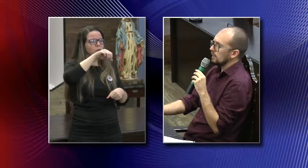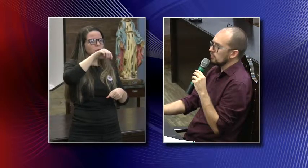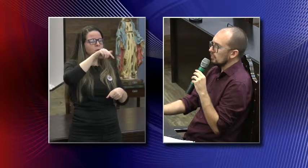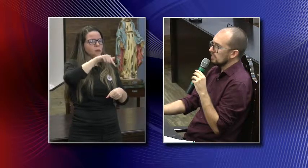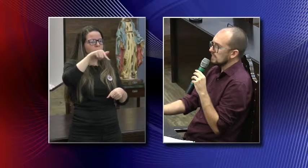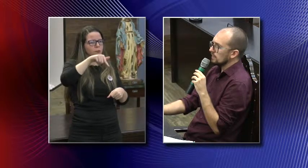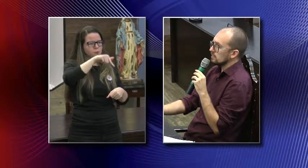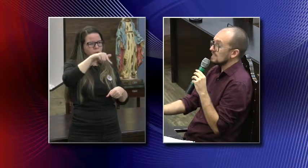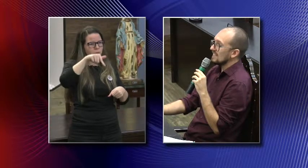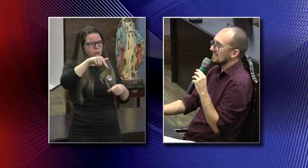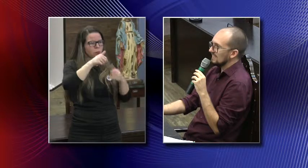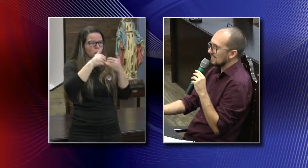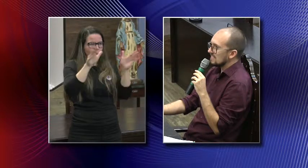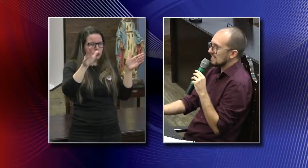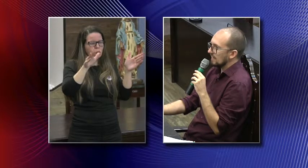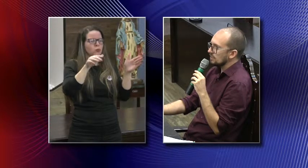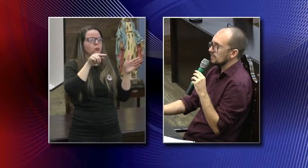dizendo,